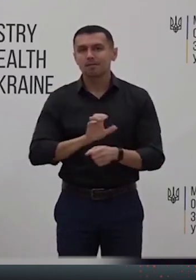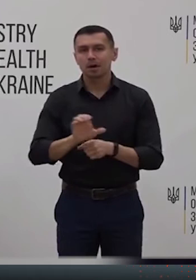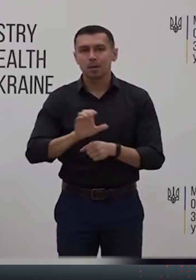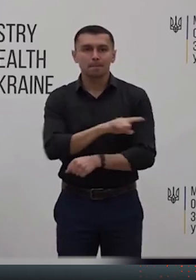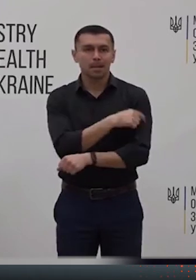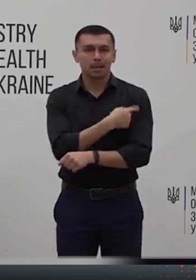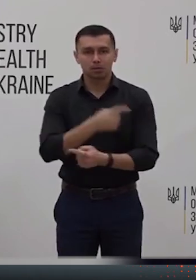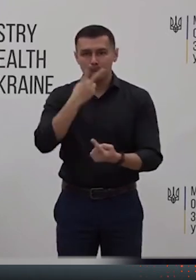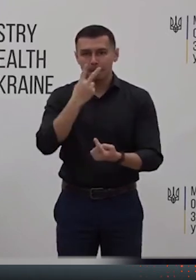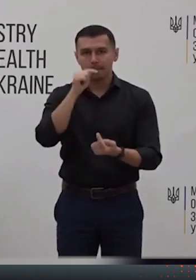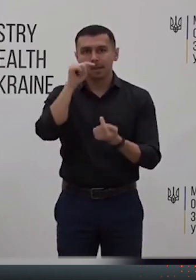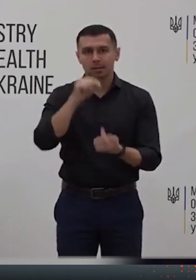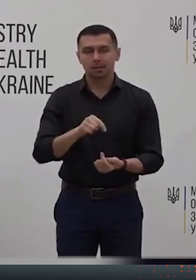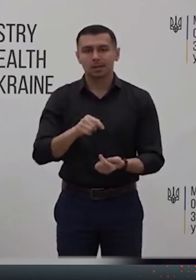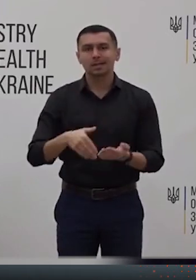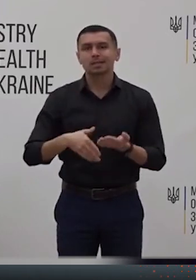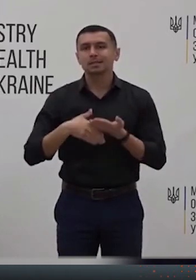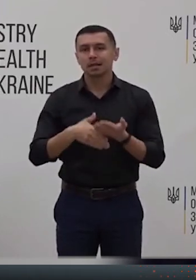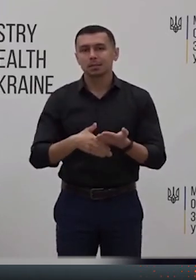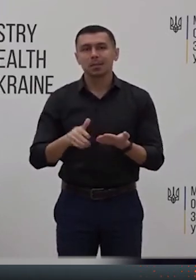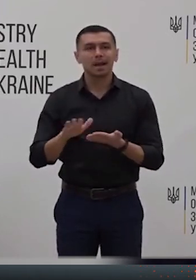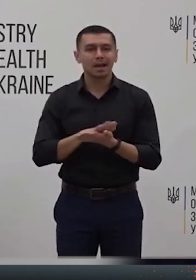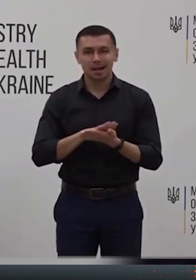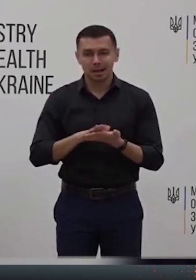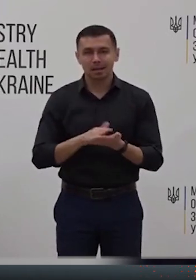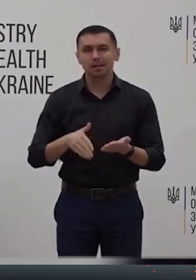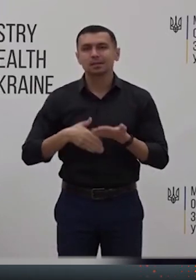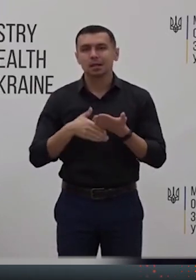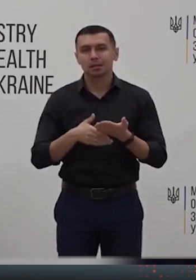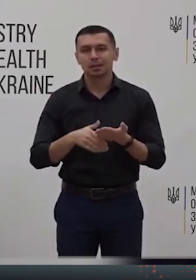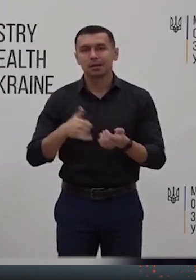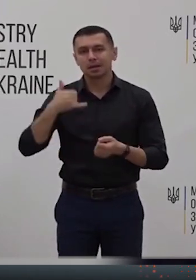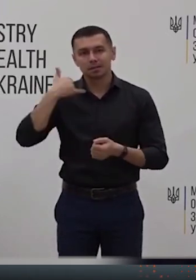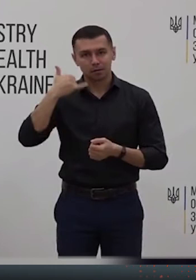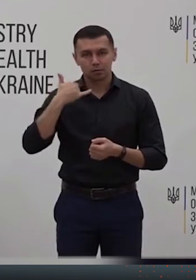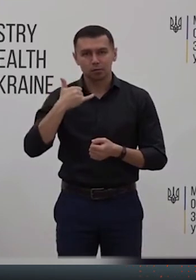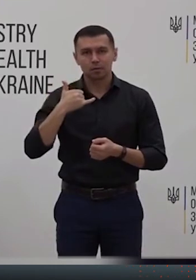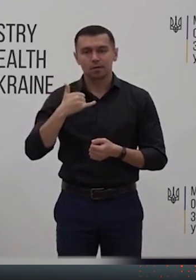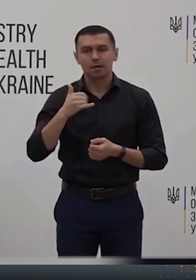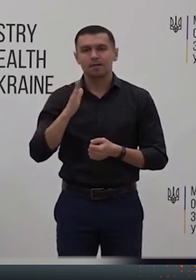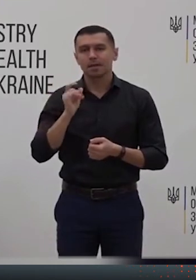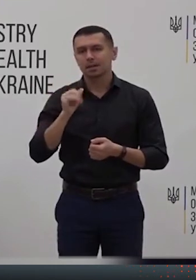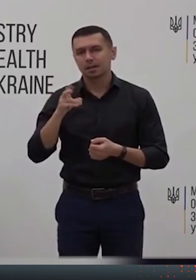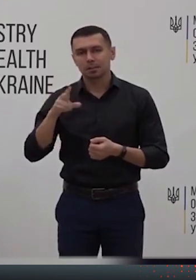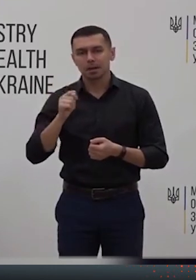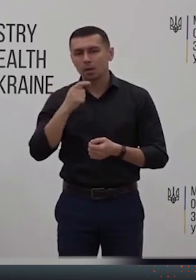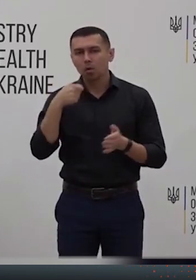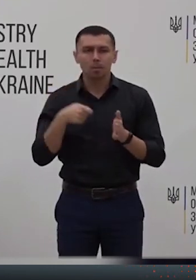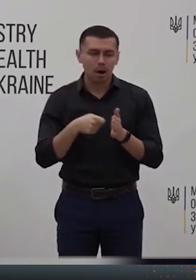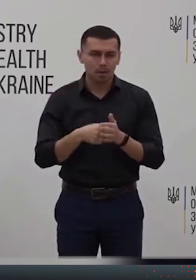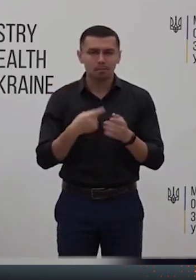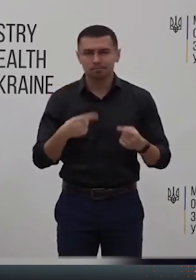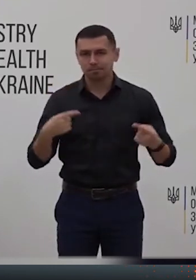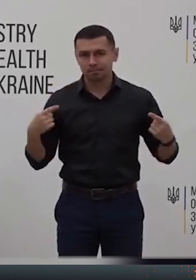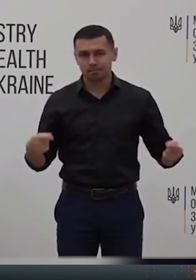виробами медичного призначення, засобами гігієни, засобами зв'язку, ветеринарними препаратами, кормами, саме